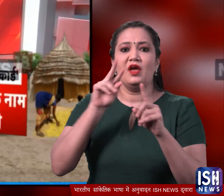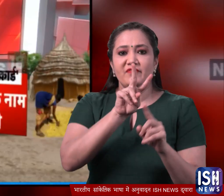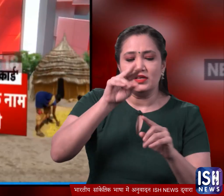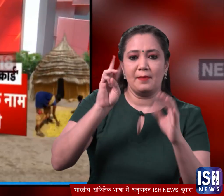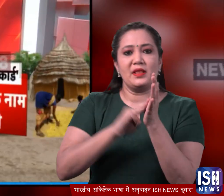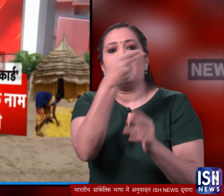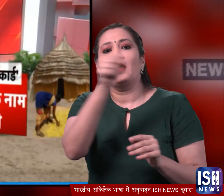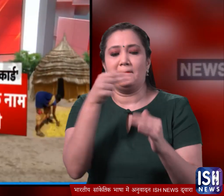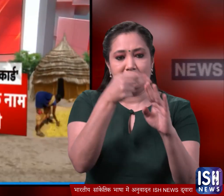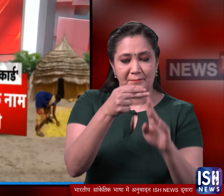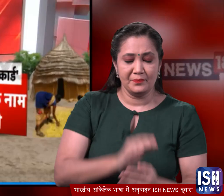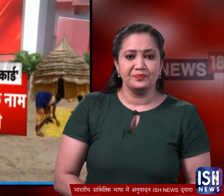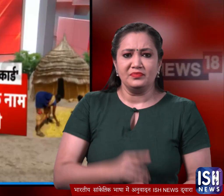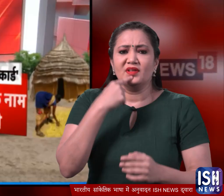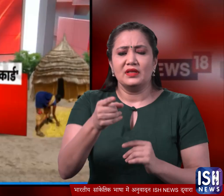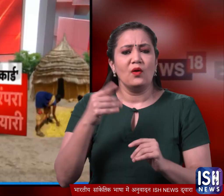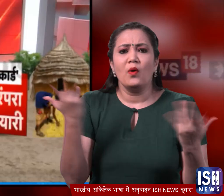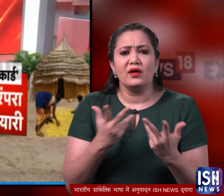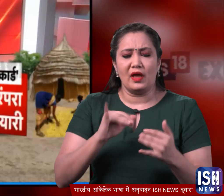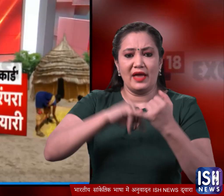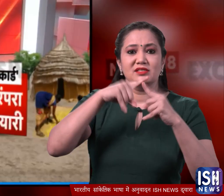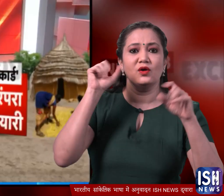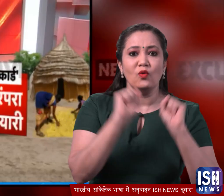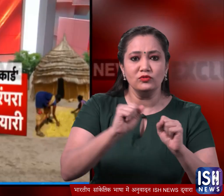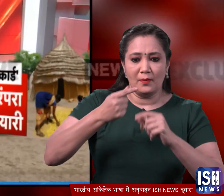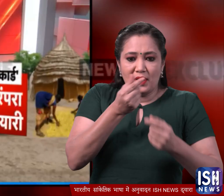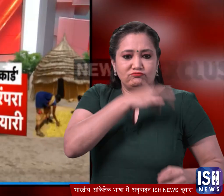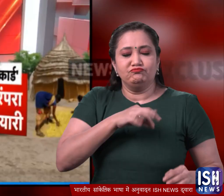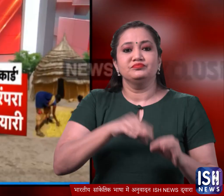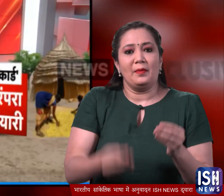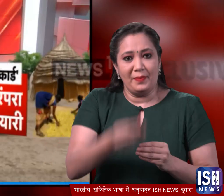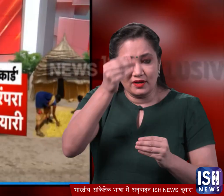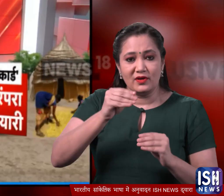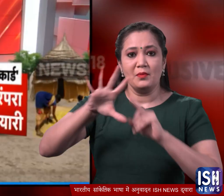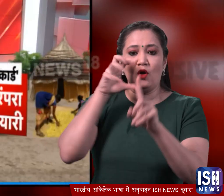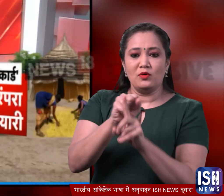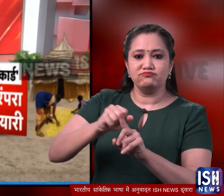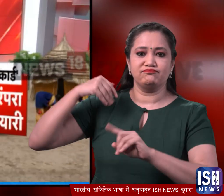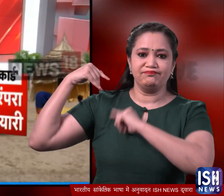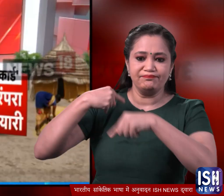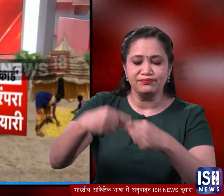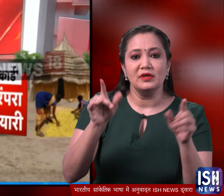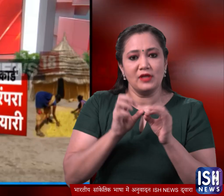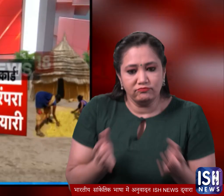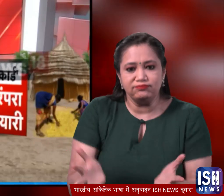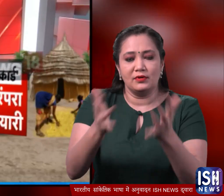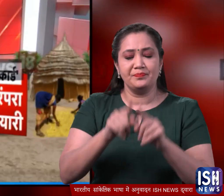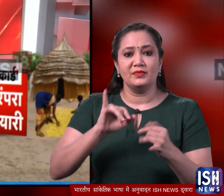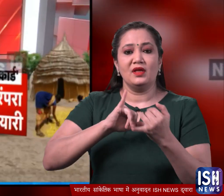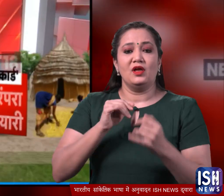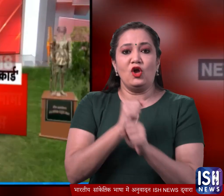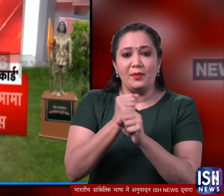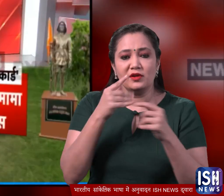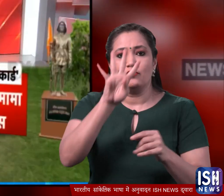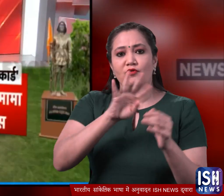मदिरा के नाम से बेची जाएगी। तर्क दिया गया कि ऐसा करने से आदिवासियों की आमदनी बढ़ेगी और आदिवासियों की परंपरा को बढ़ावा मिलेगा। शिवराज